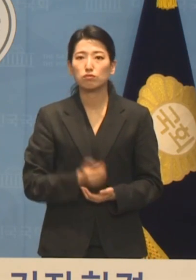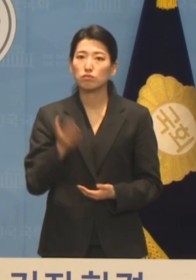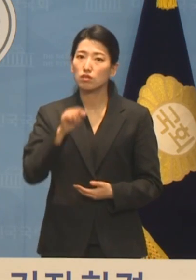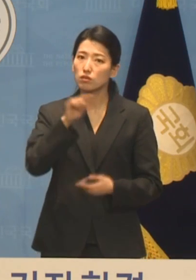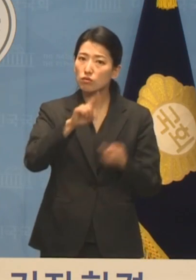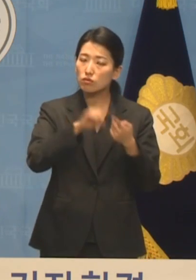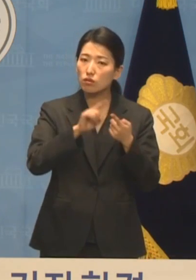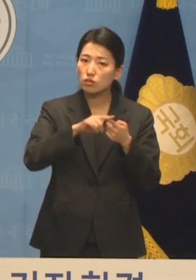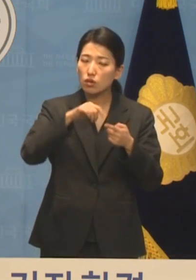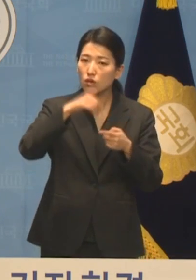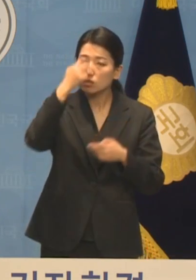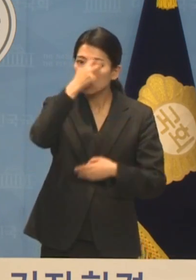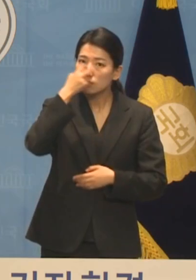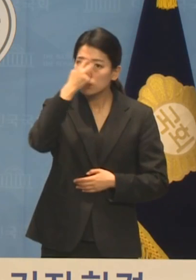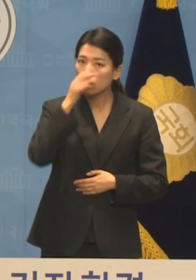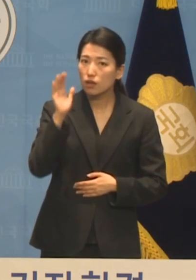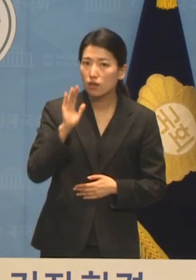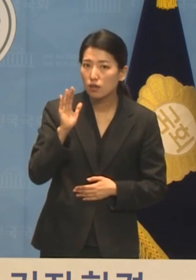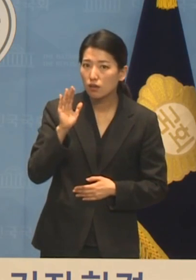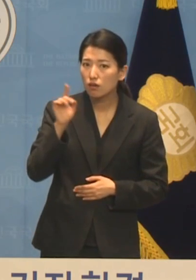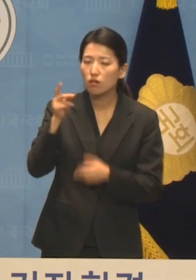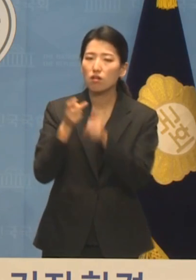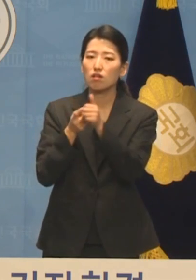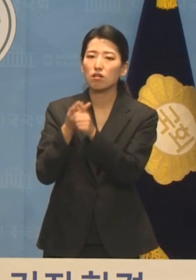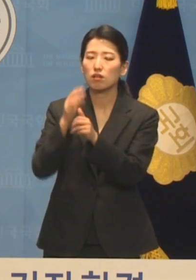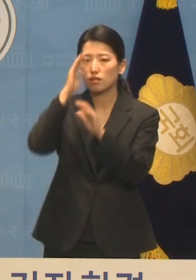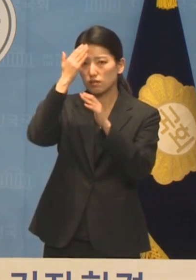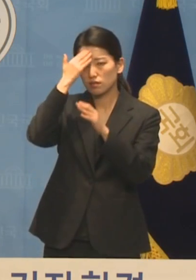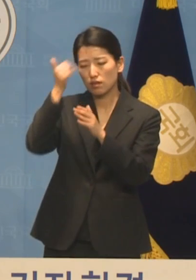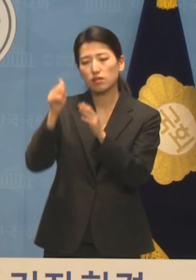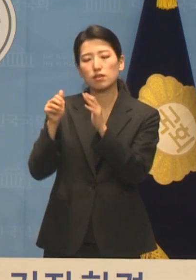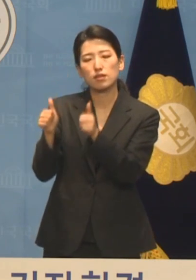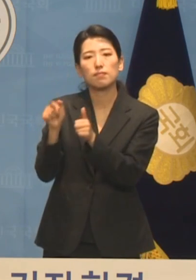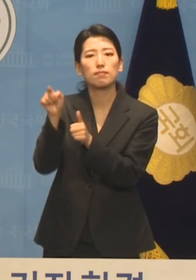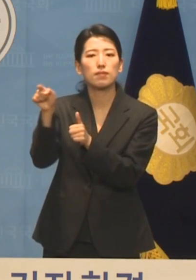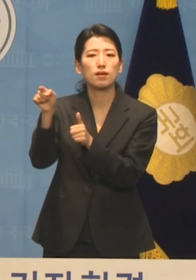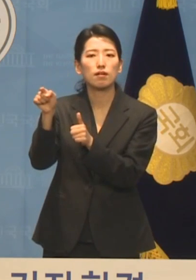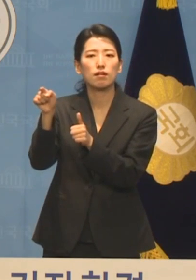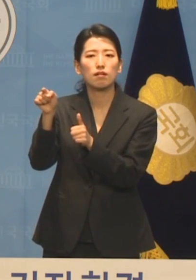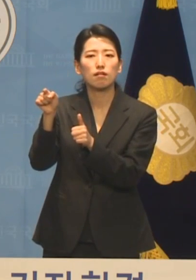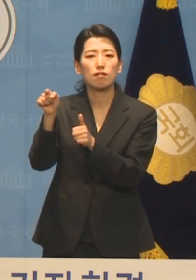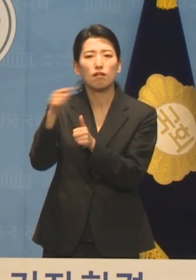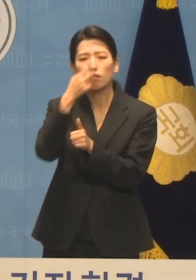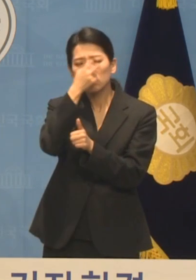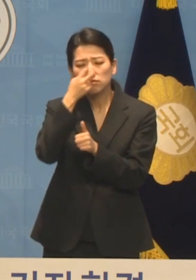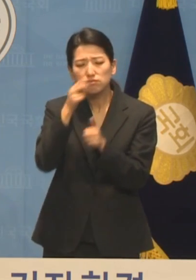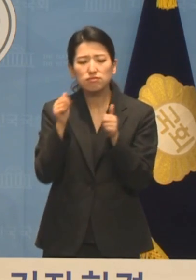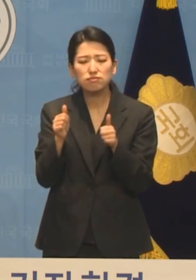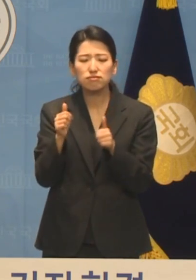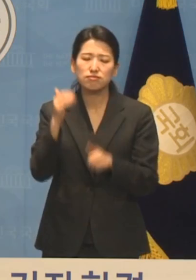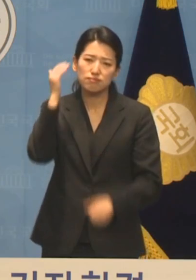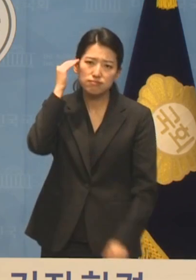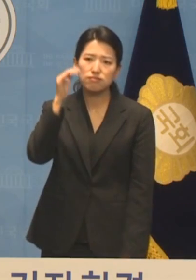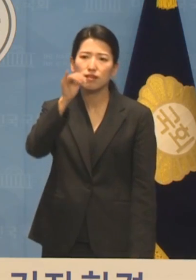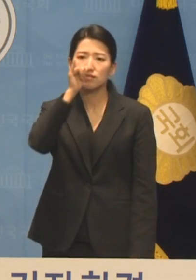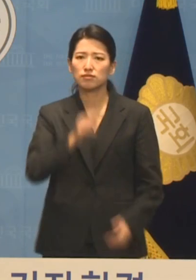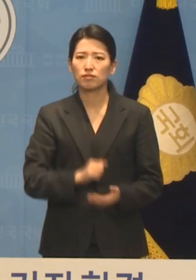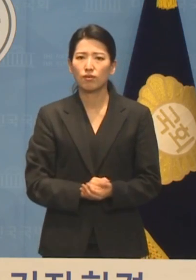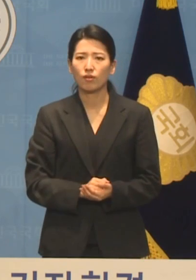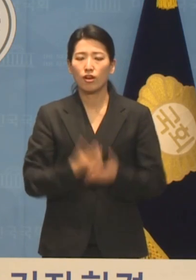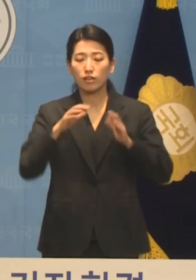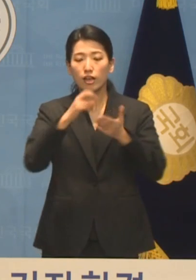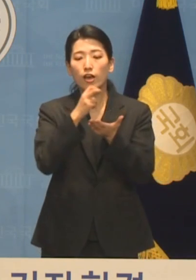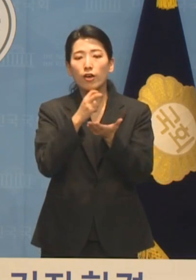것은 헌법재판소에 의한 고의적인 입증 방해가 아닙니까? 부정선거는 계엄령의 위헌 여부를